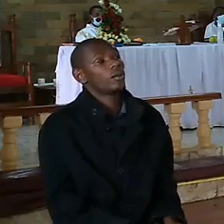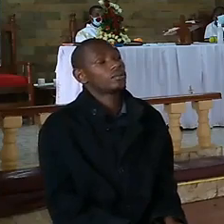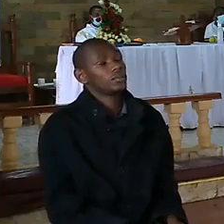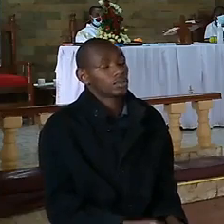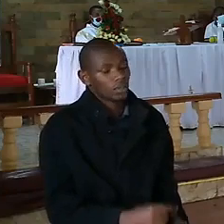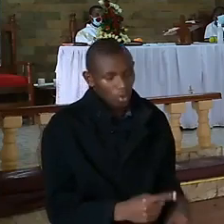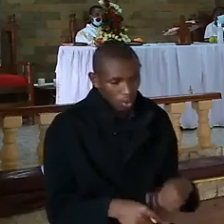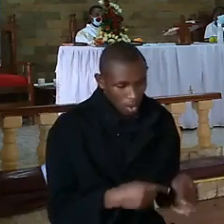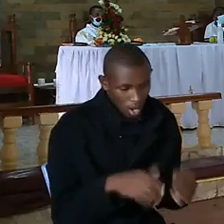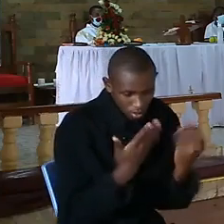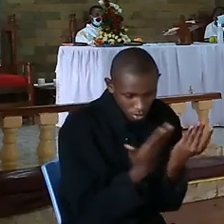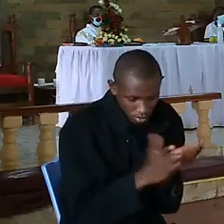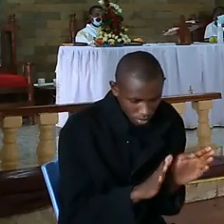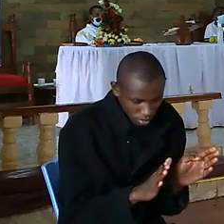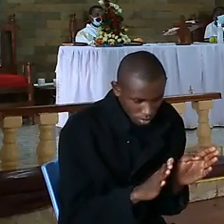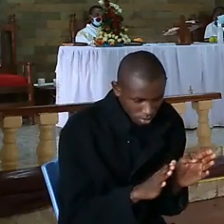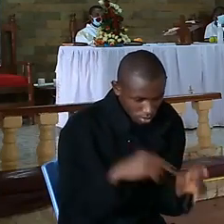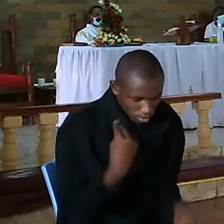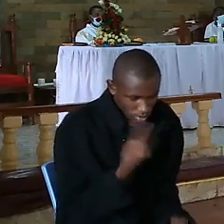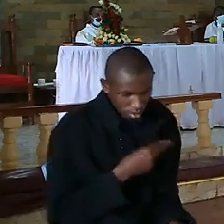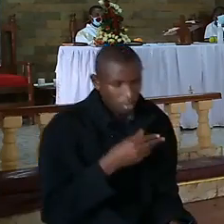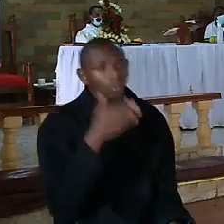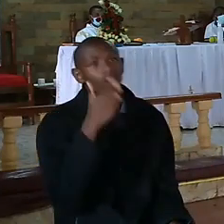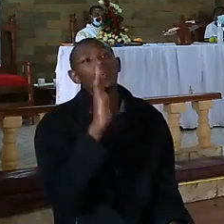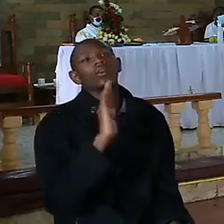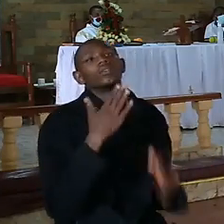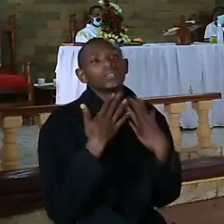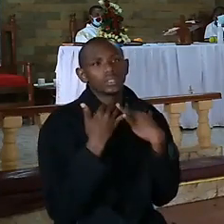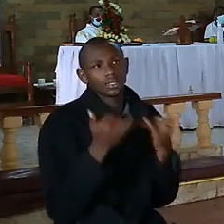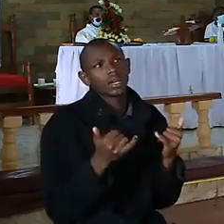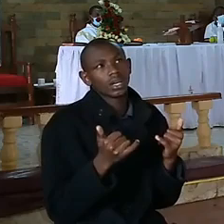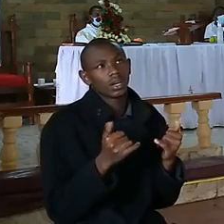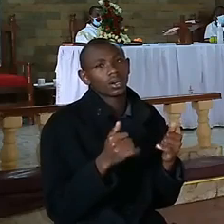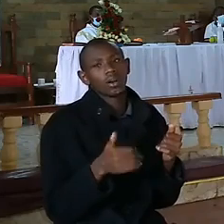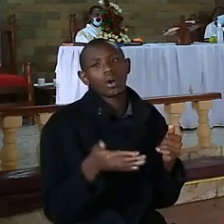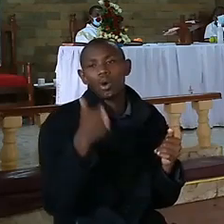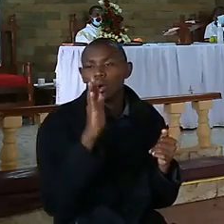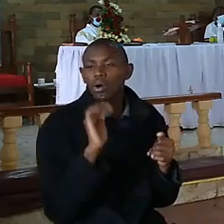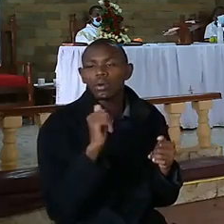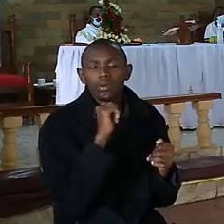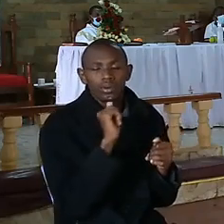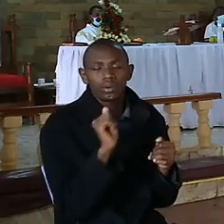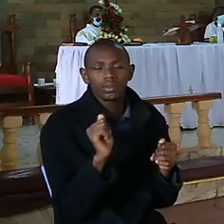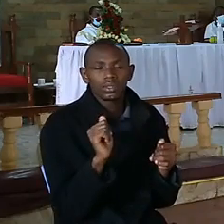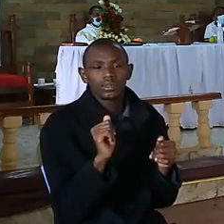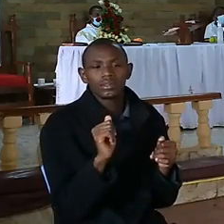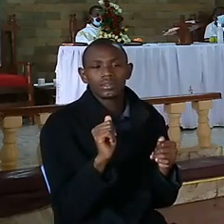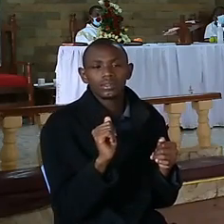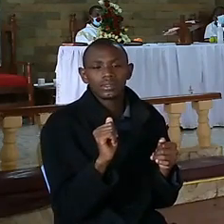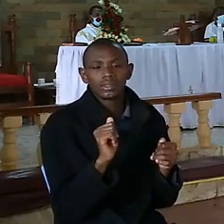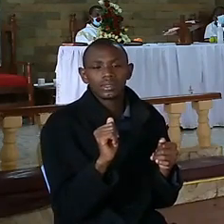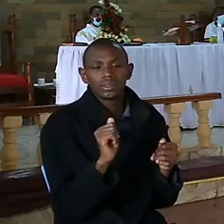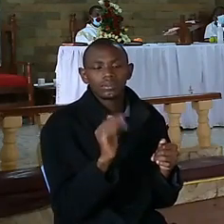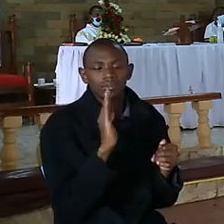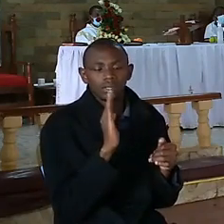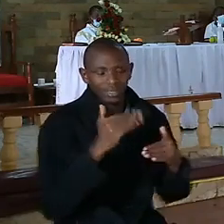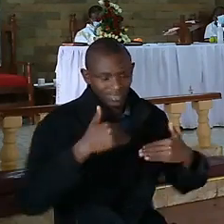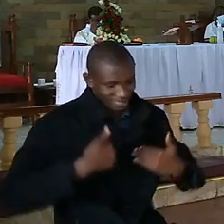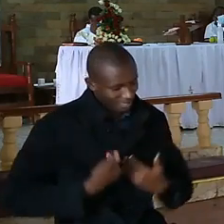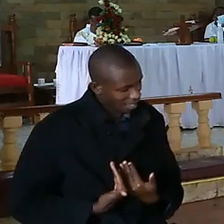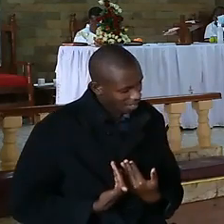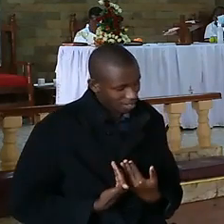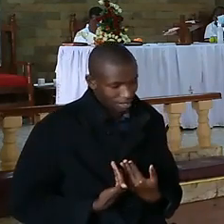na angĩtanya tũkorwo tũrĩ no gũtirĩ hĩndĩ tũmũnogagia atwĩraga ũkai ciana ciakwa ũkai inyuothe